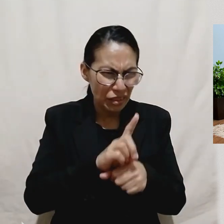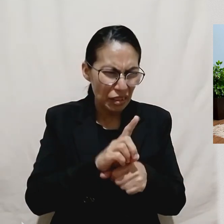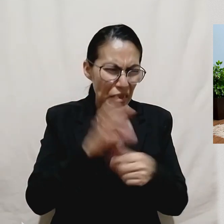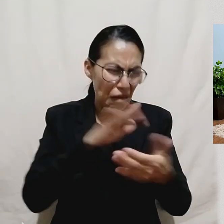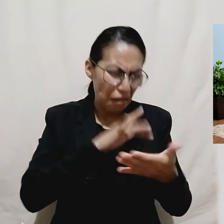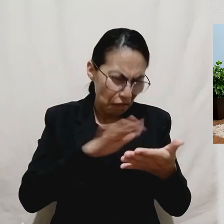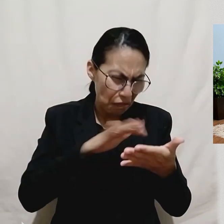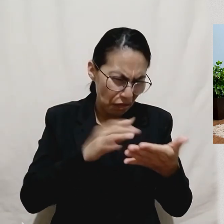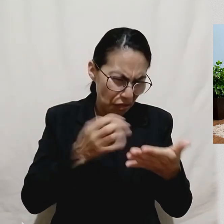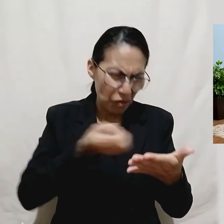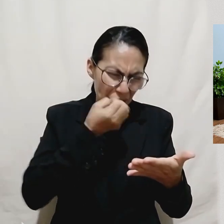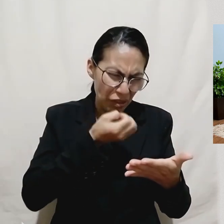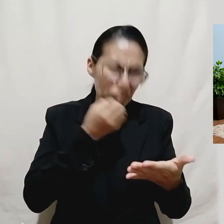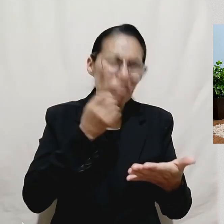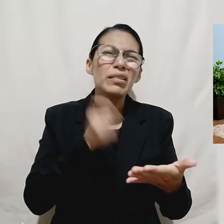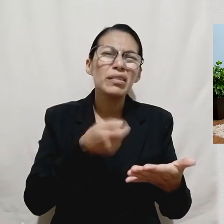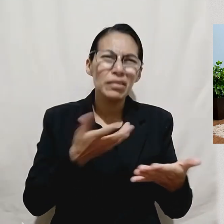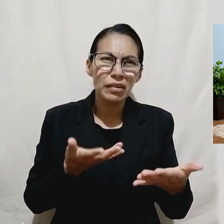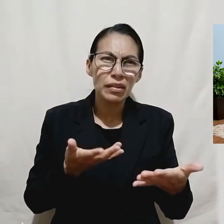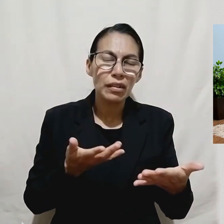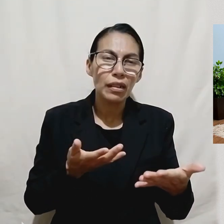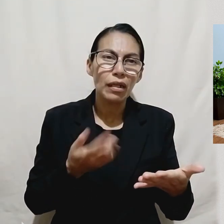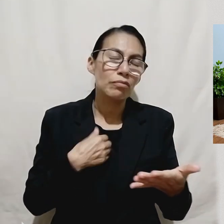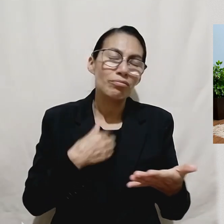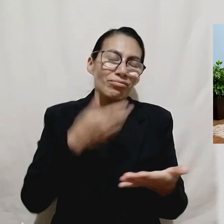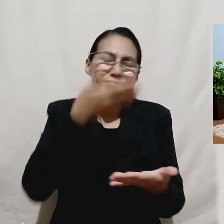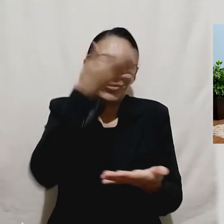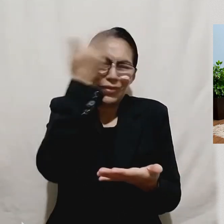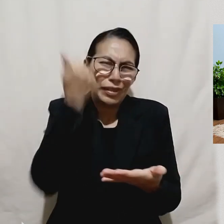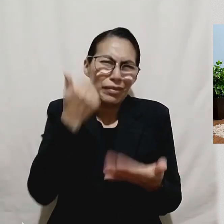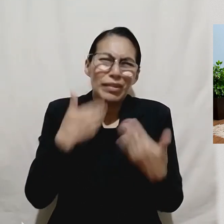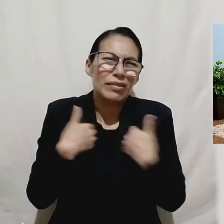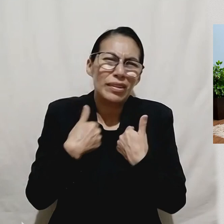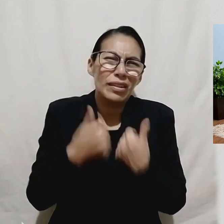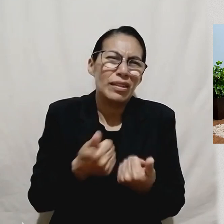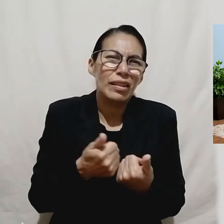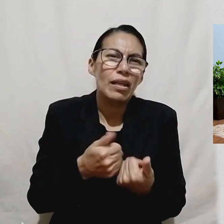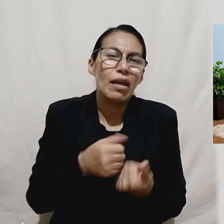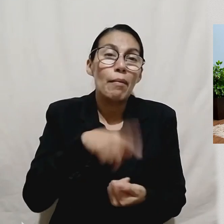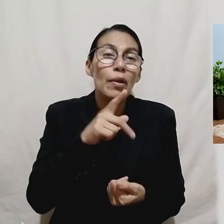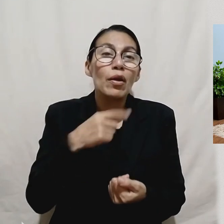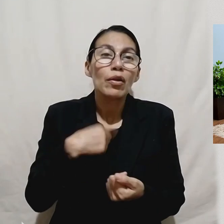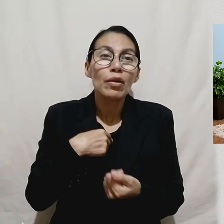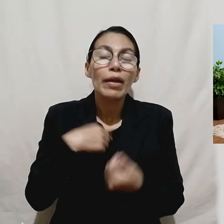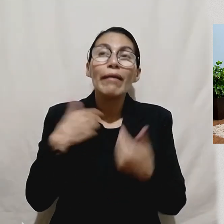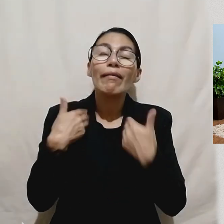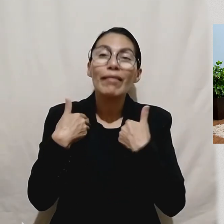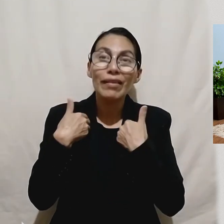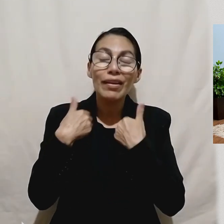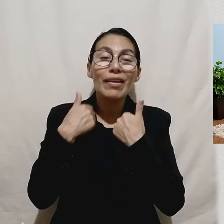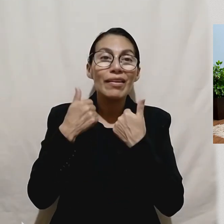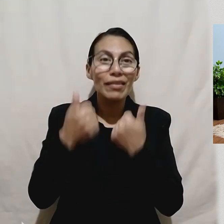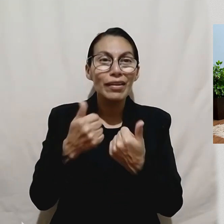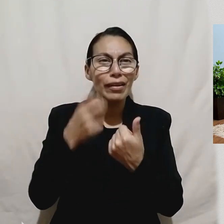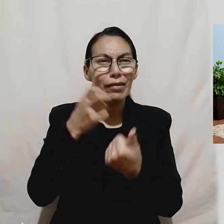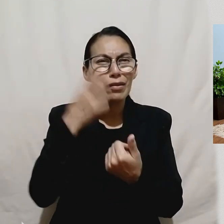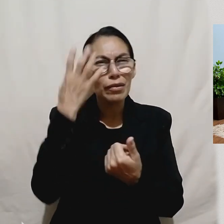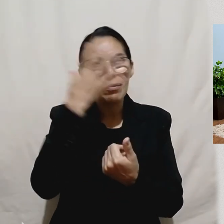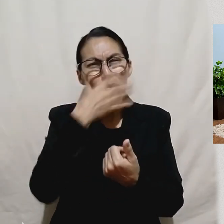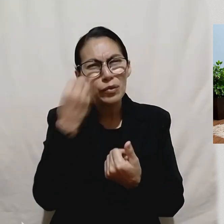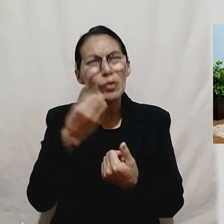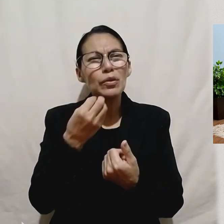llorando pero yo lo entendía lo lo bonito que iba a hacer no fueron tres días de estar en la oración constante fueron